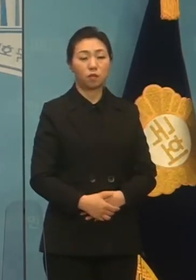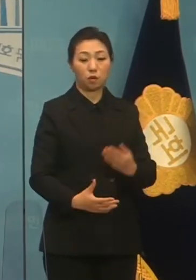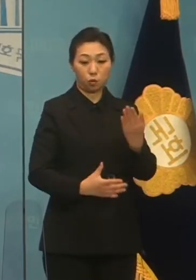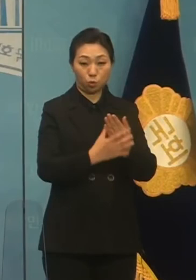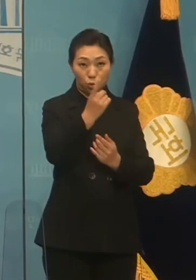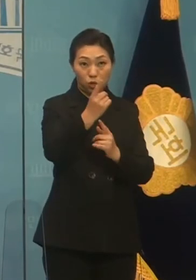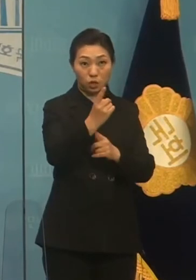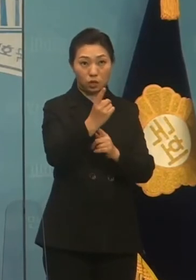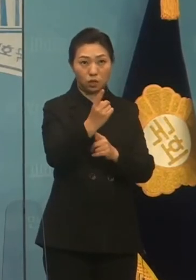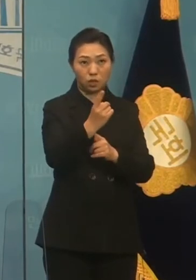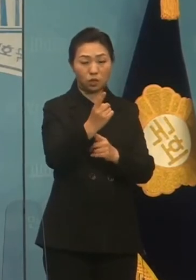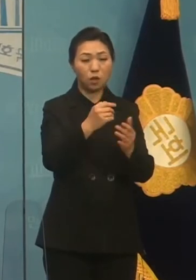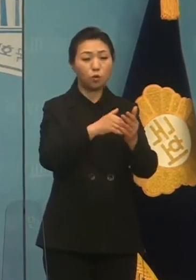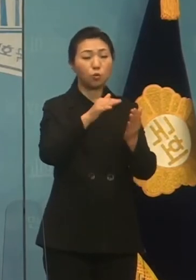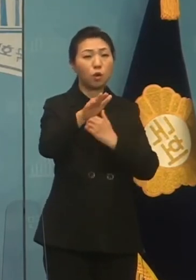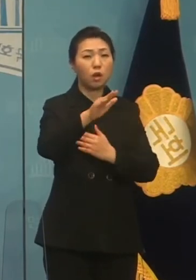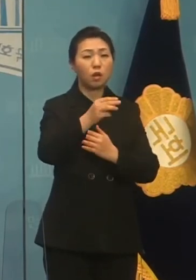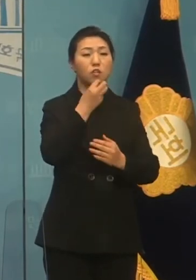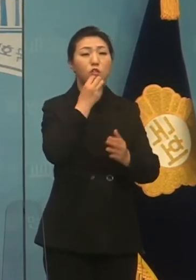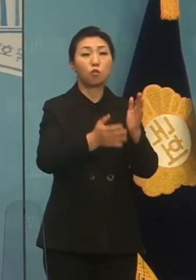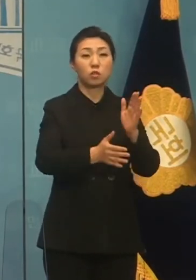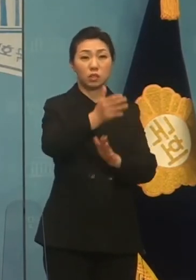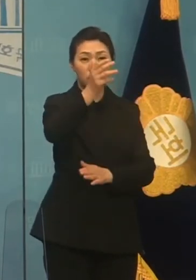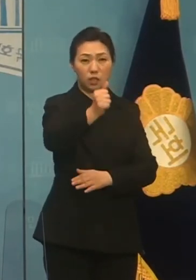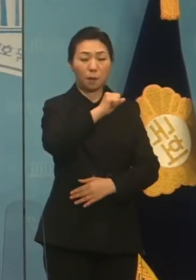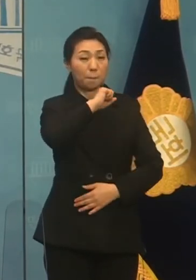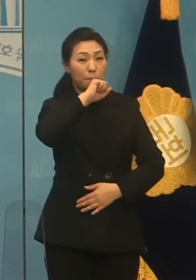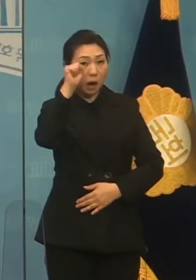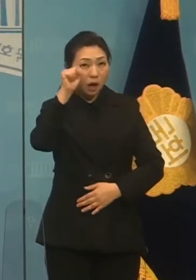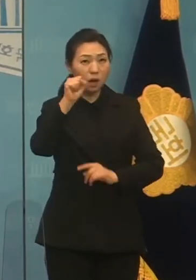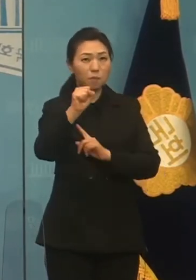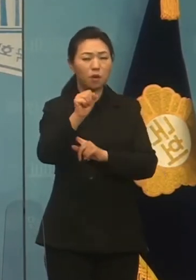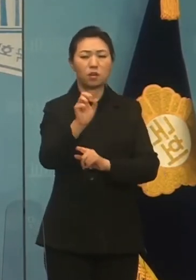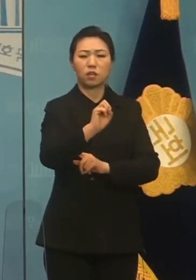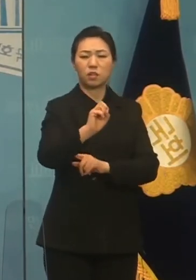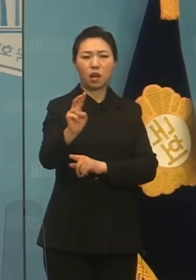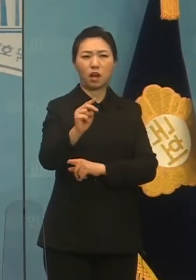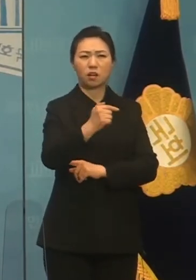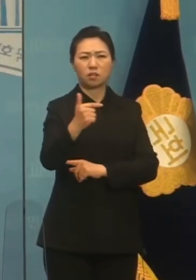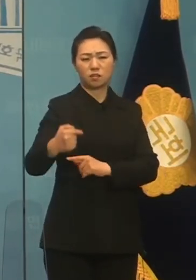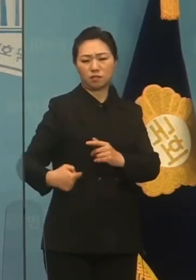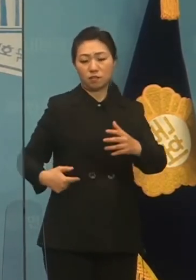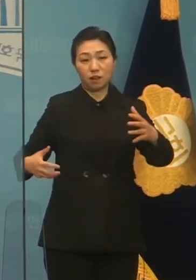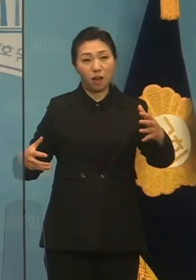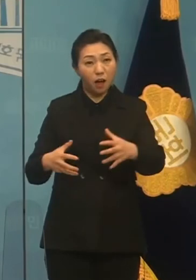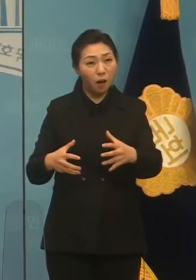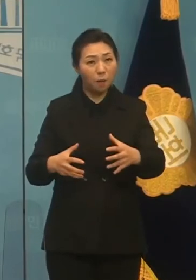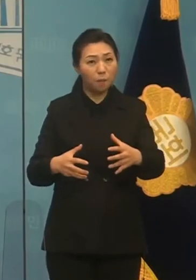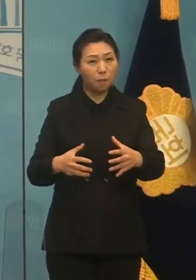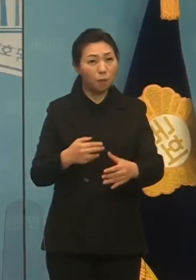공천에서 서울시장이 이기면 야권 재통합 안 할 겁니까?